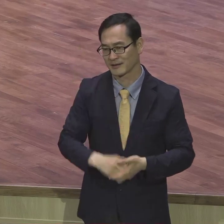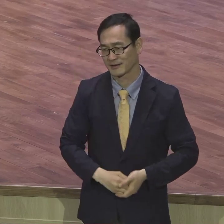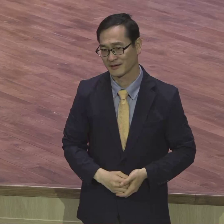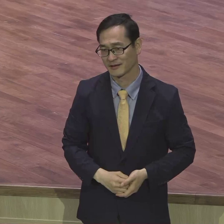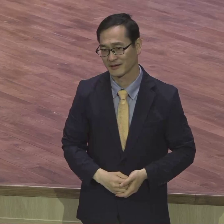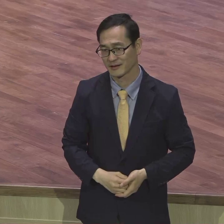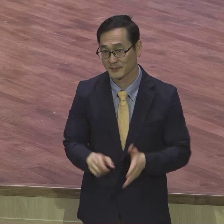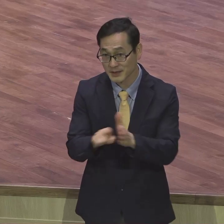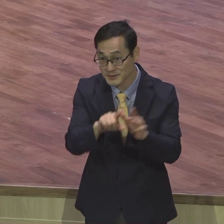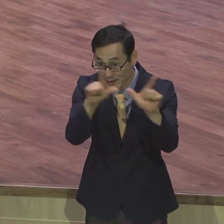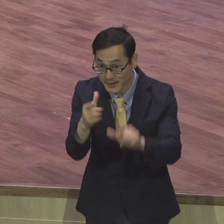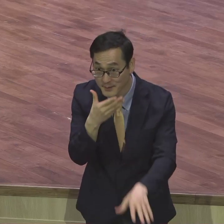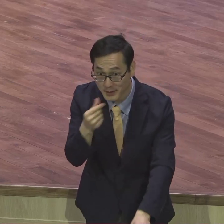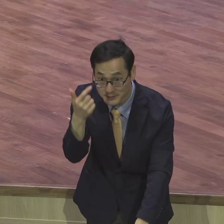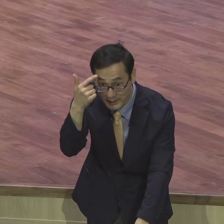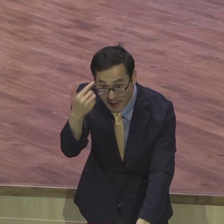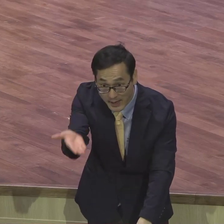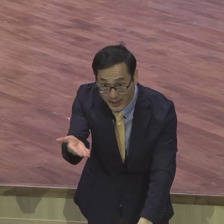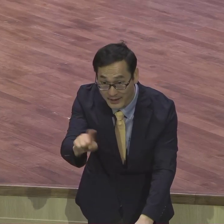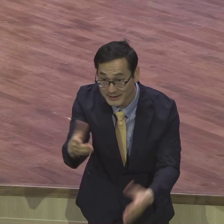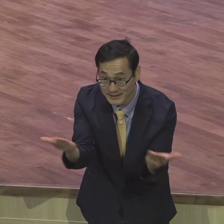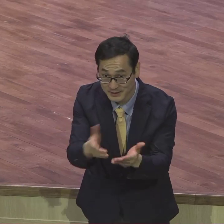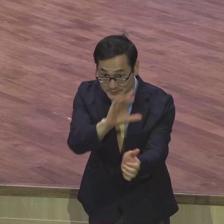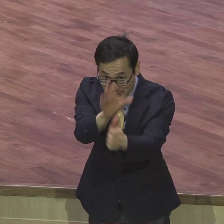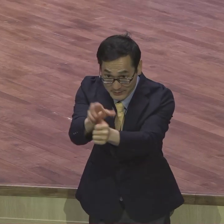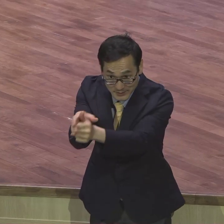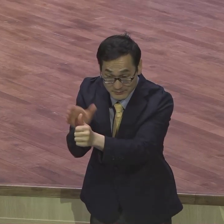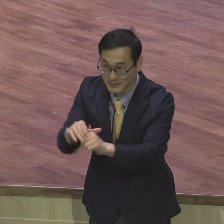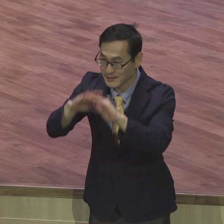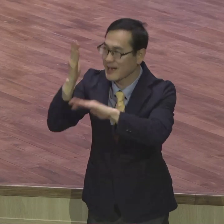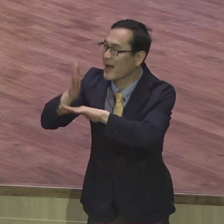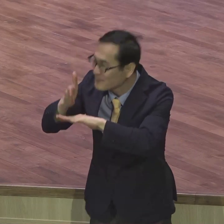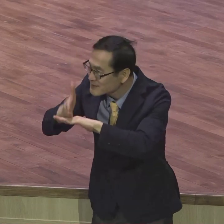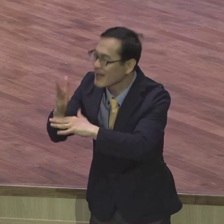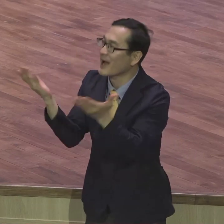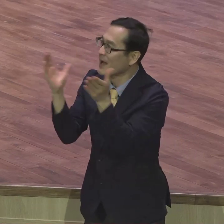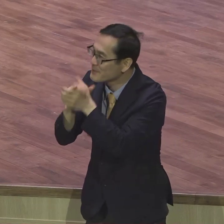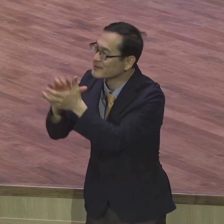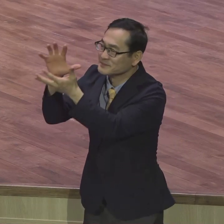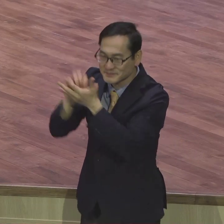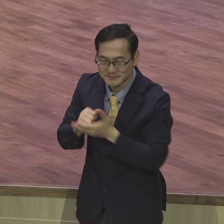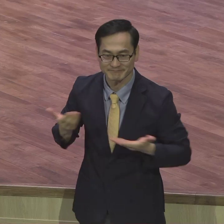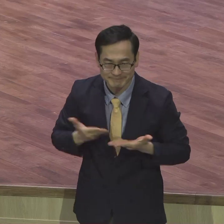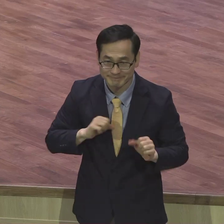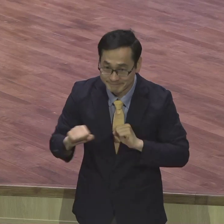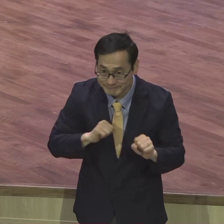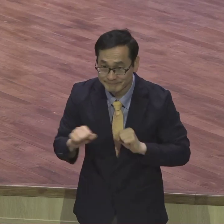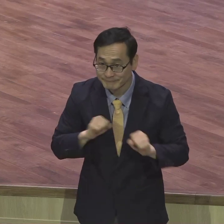무슨 직분을 맡기든지 행복합니까? 네. 감사합니까? 네. 그래야 돼요.